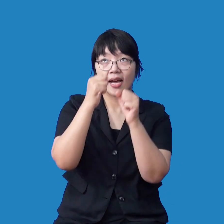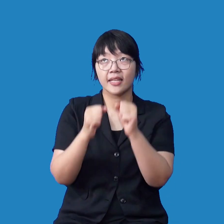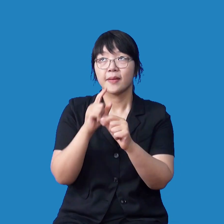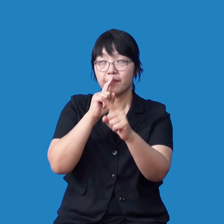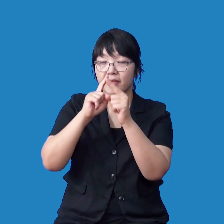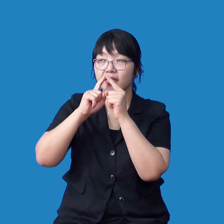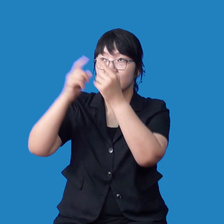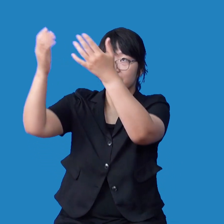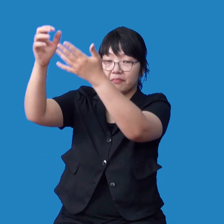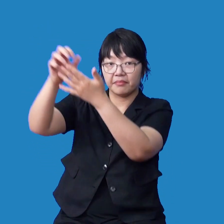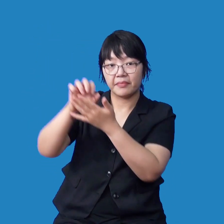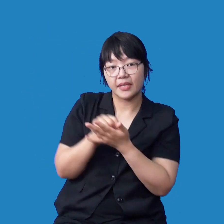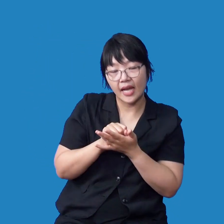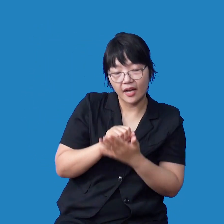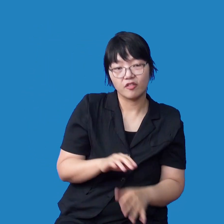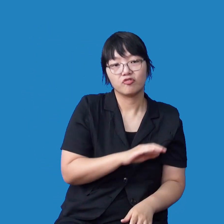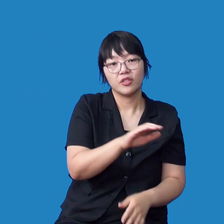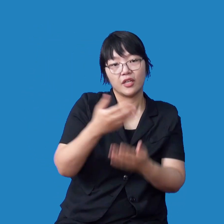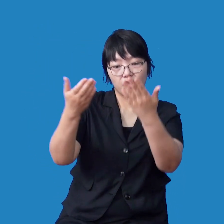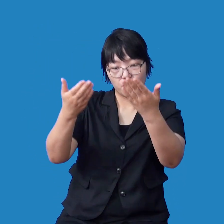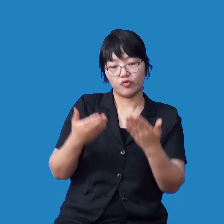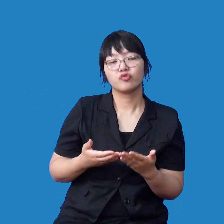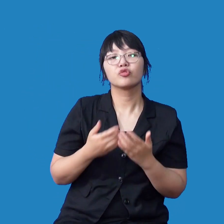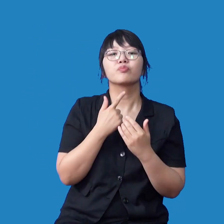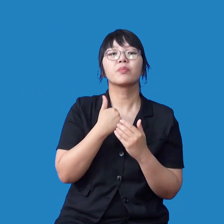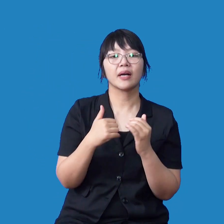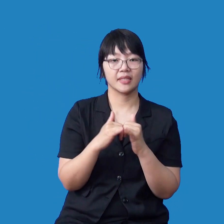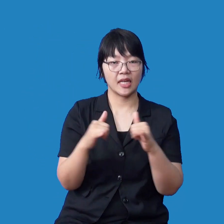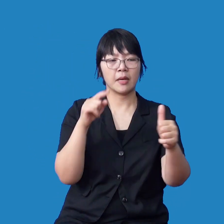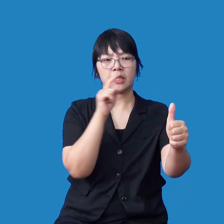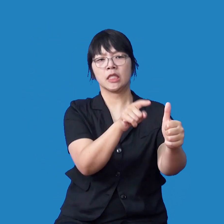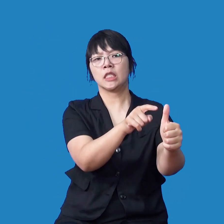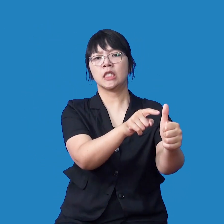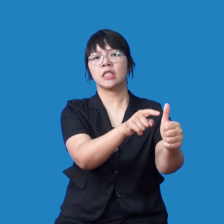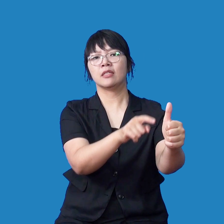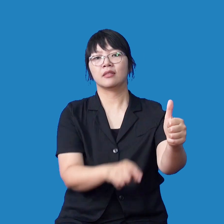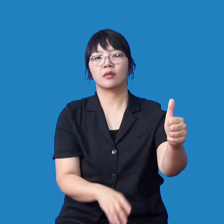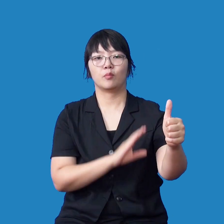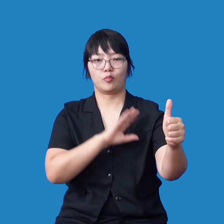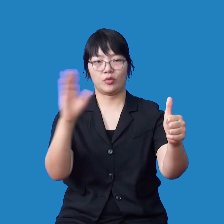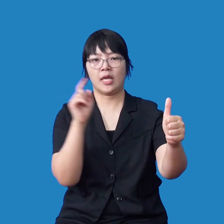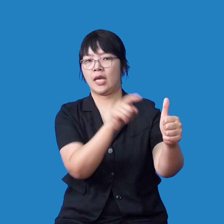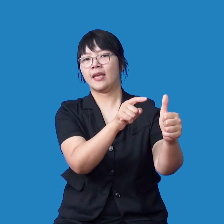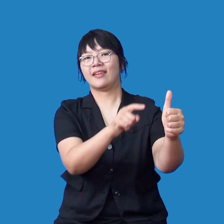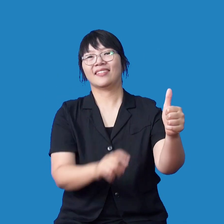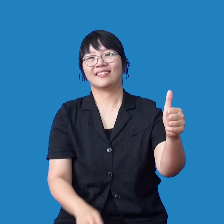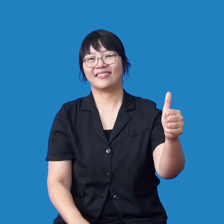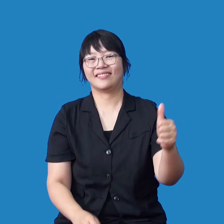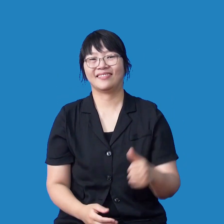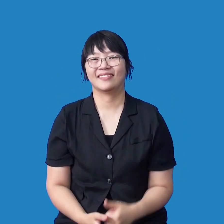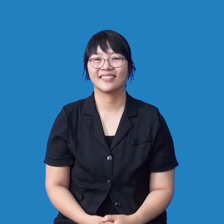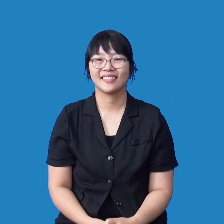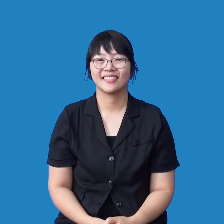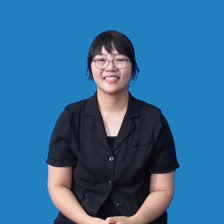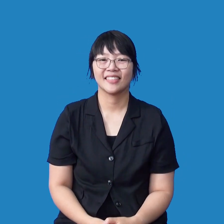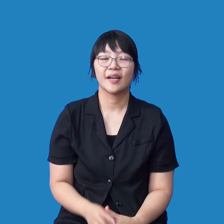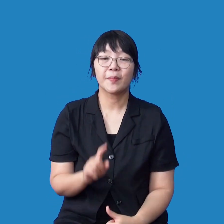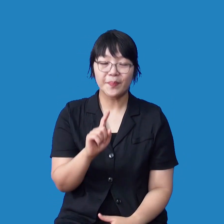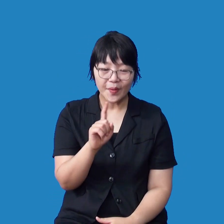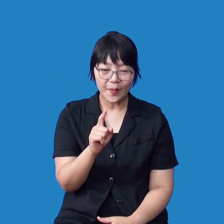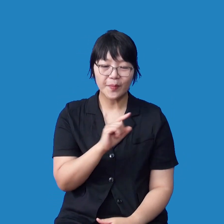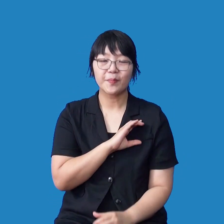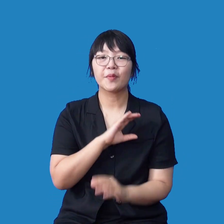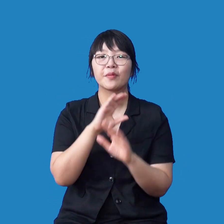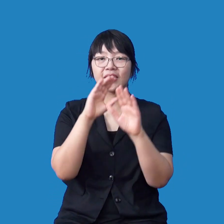말씀을 받아 우리에게 주던 자가 이 사람이라. 이 사람이 모세를 말하는 거예요. 그러니까 모세에